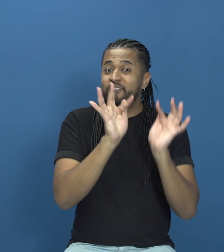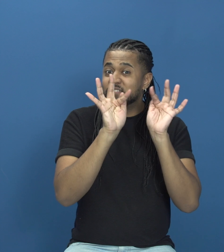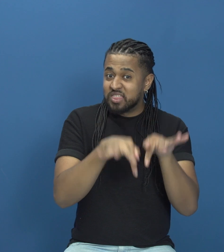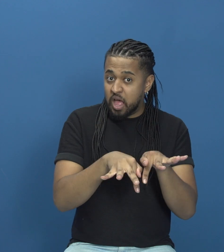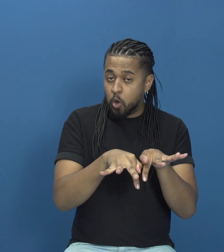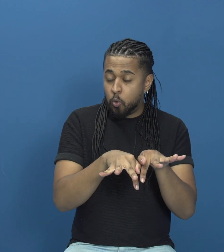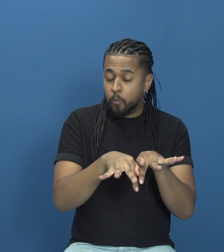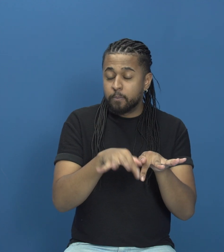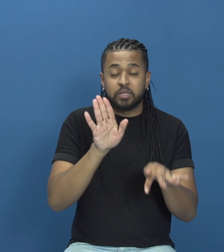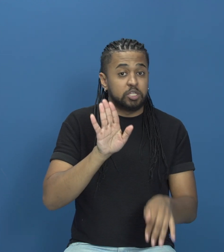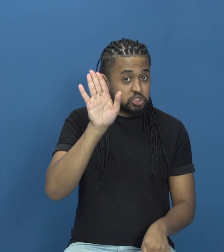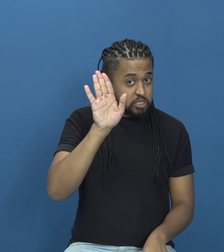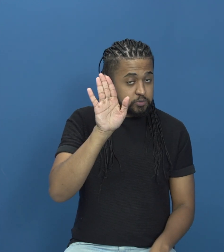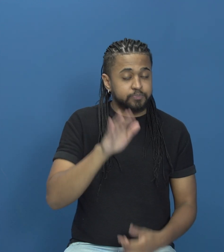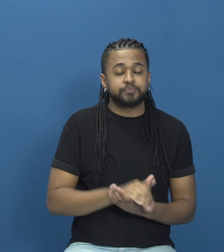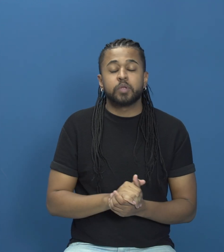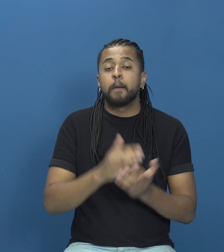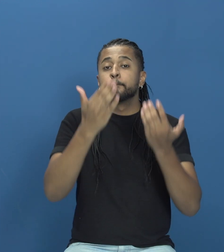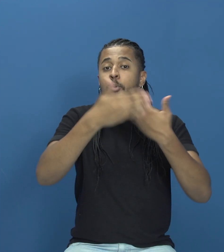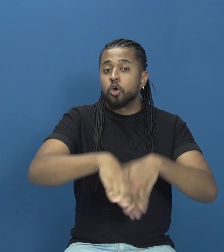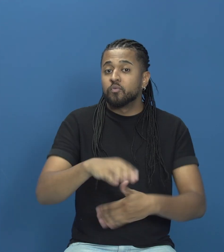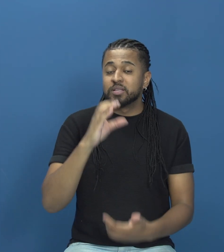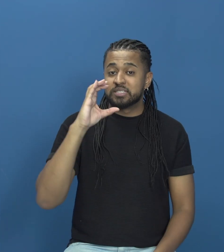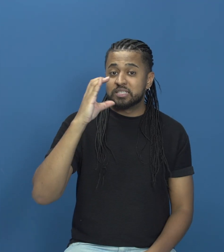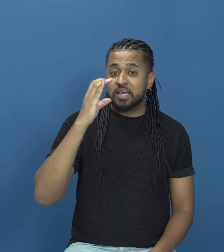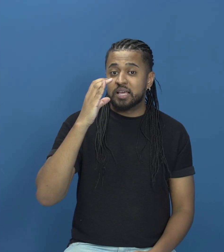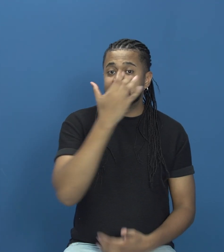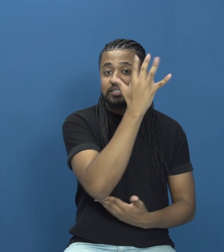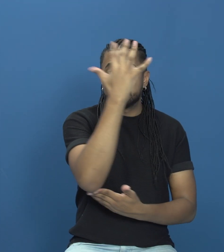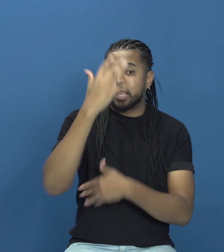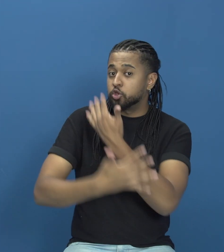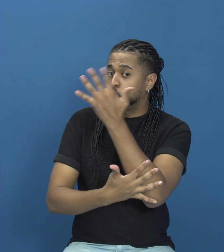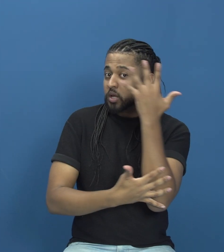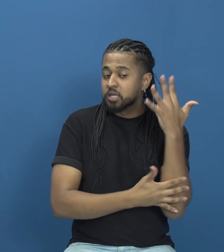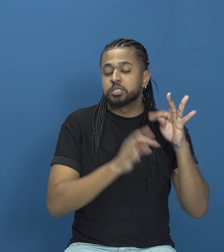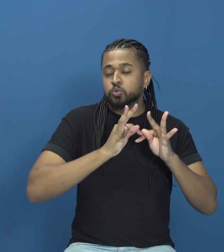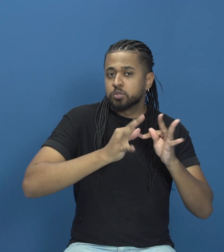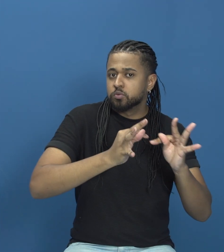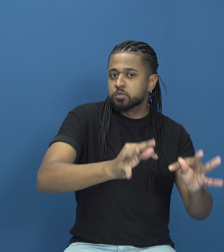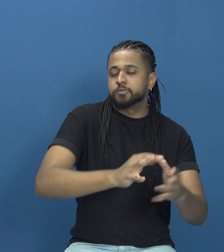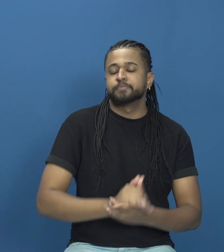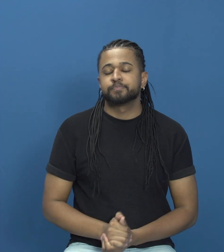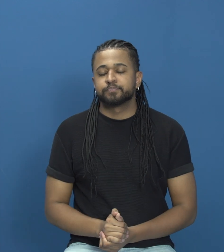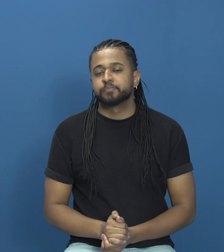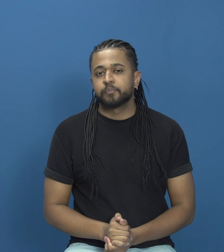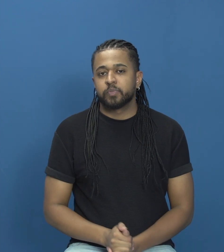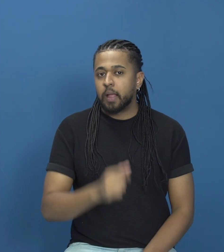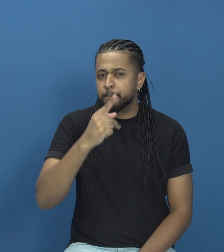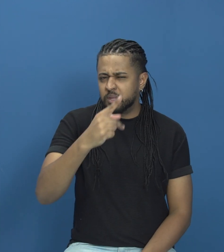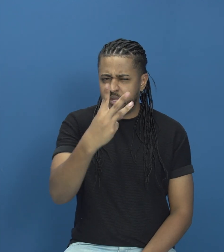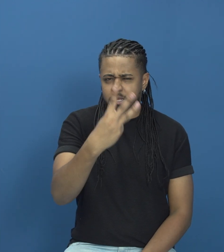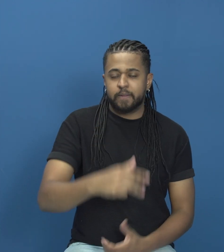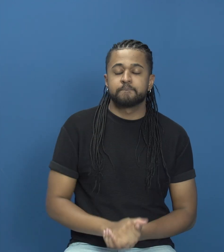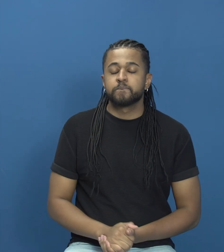obtida pelo candidato ou candidata na prova de Ciências da Natureza e suas tecnologias.